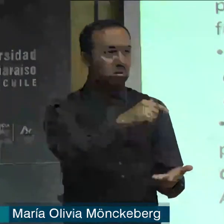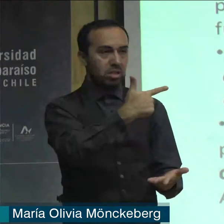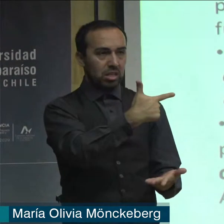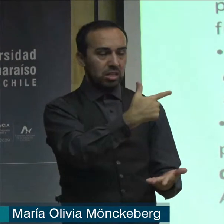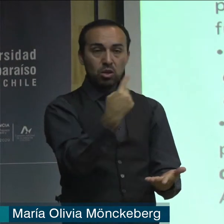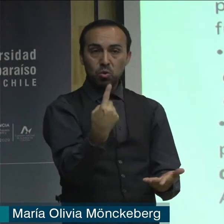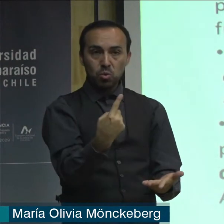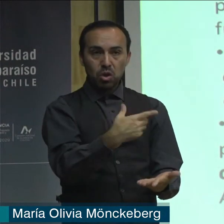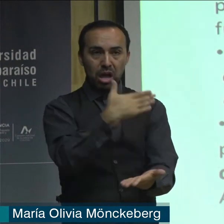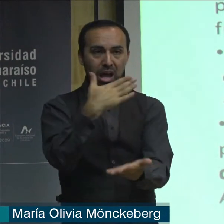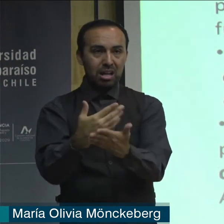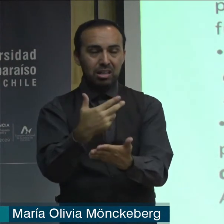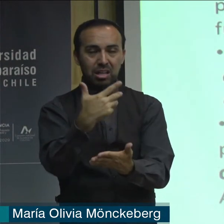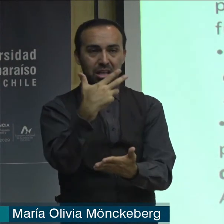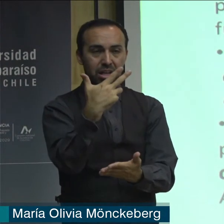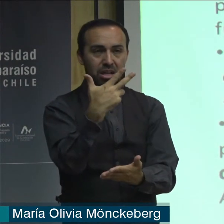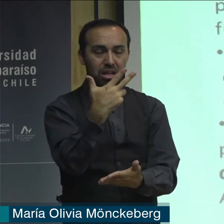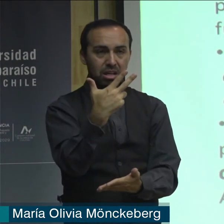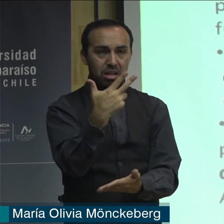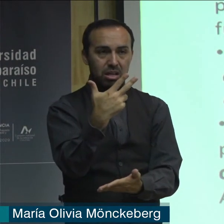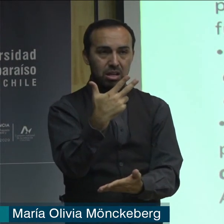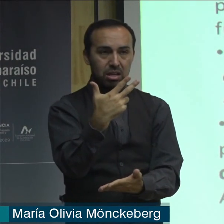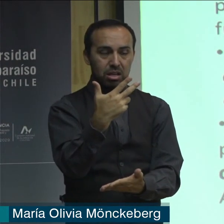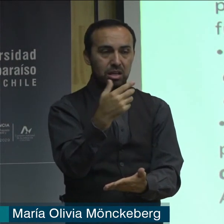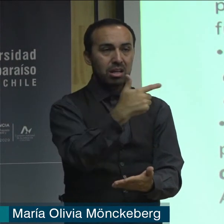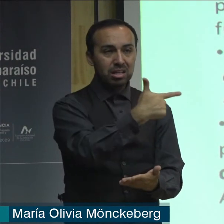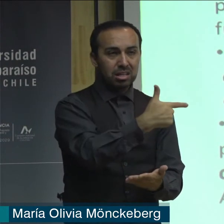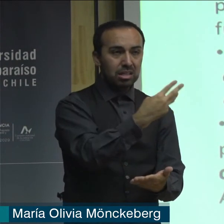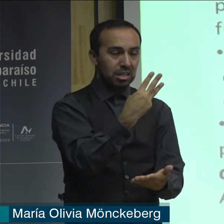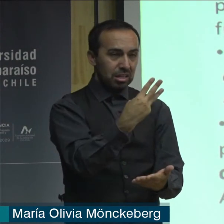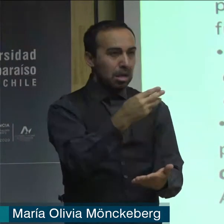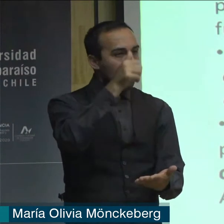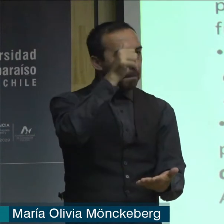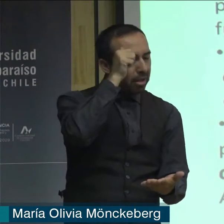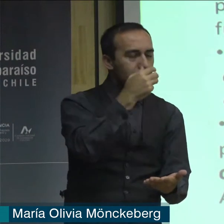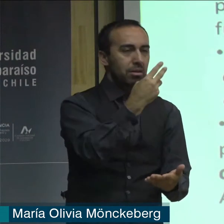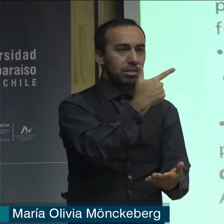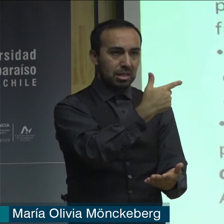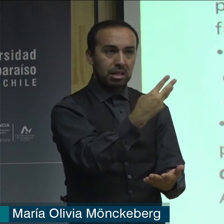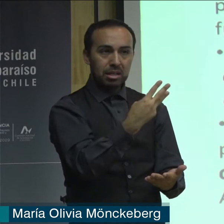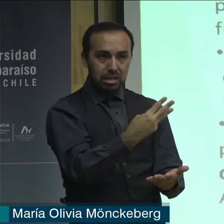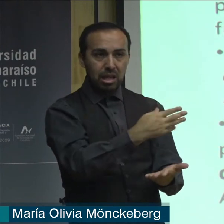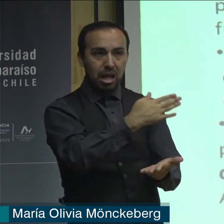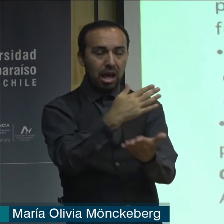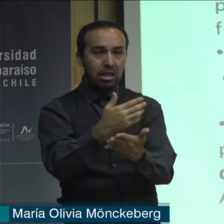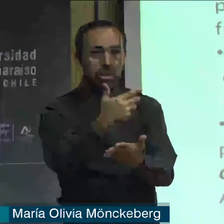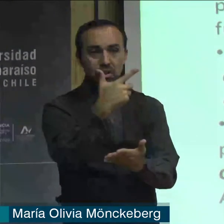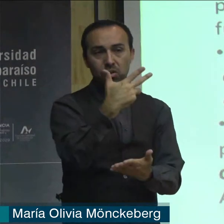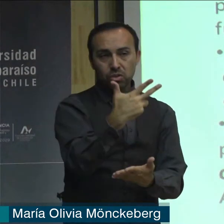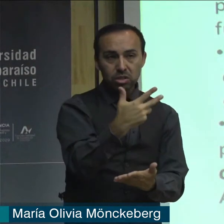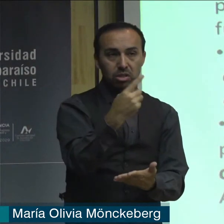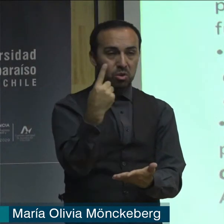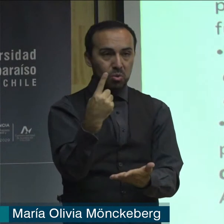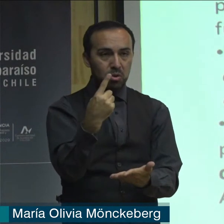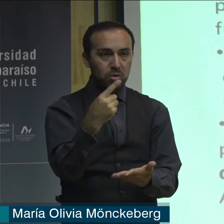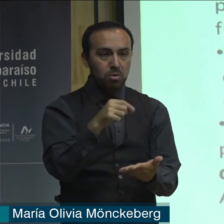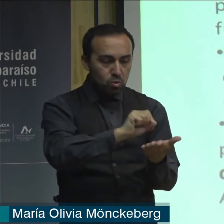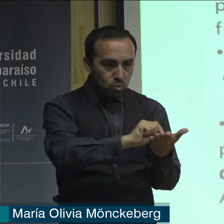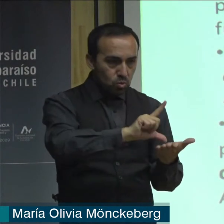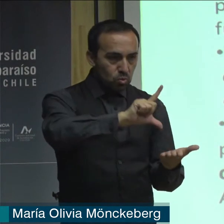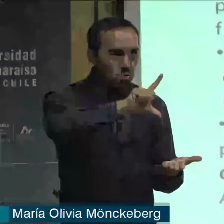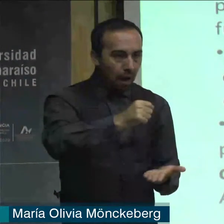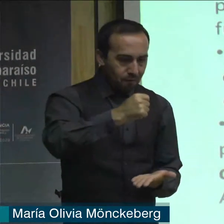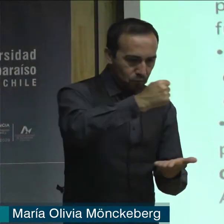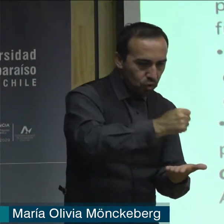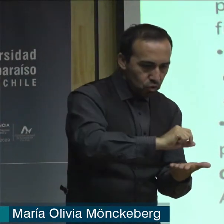hasta el 81 en el 73 Perdón al 81 de un 90% y a la